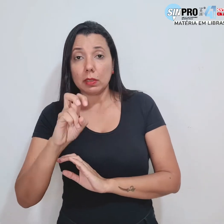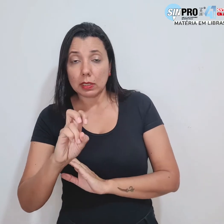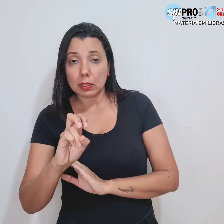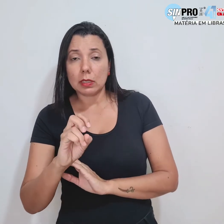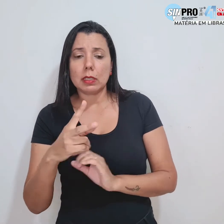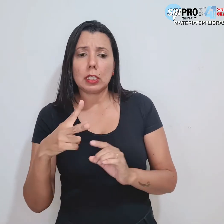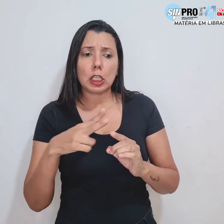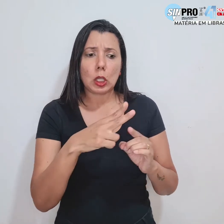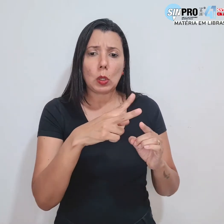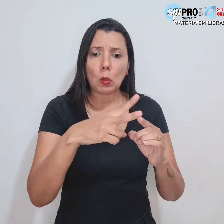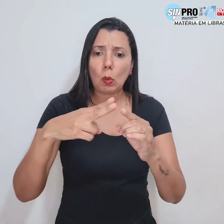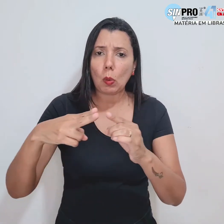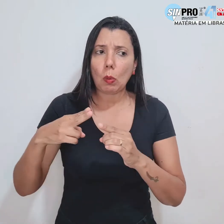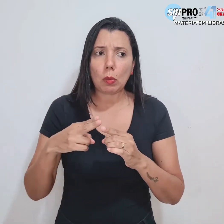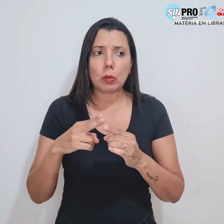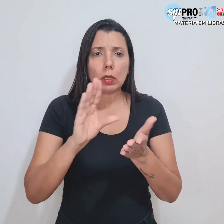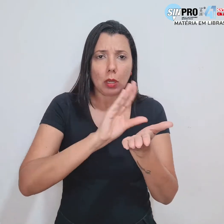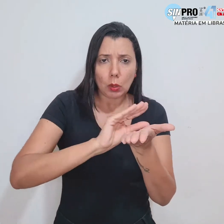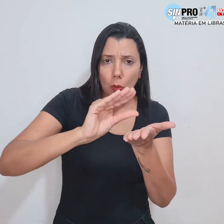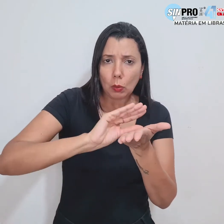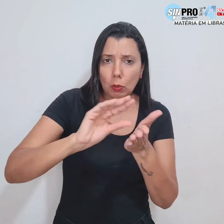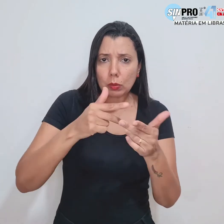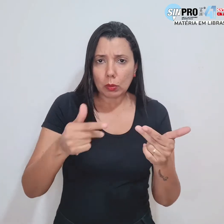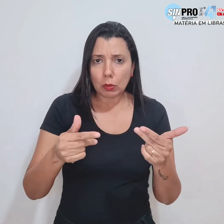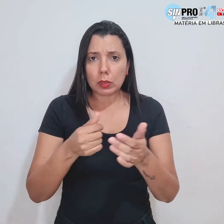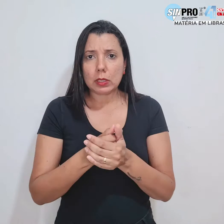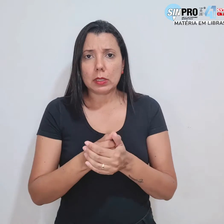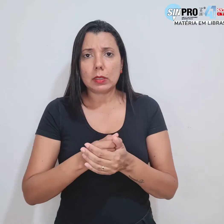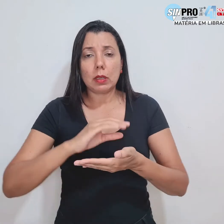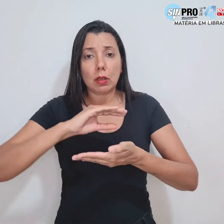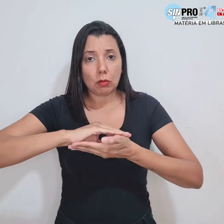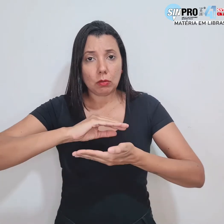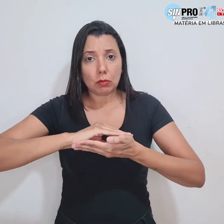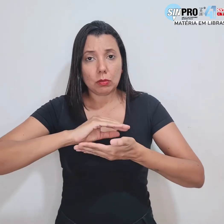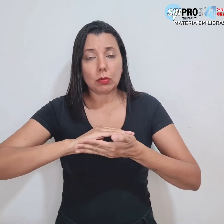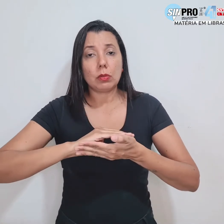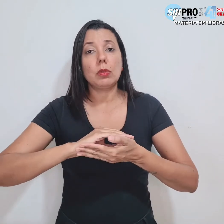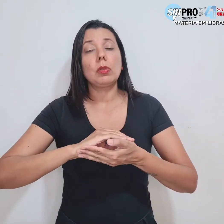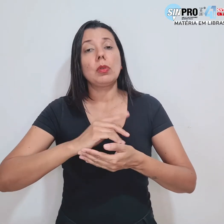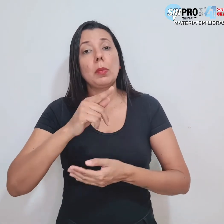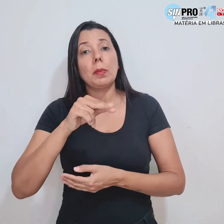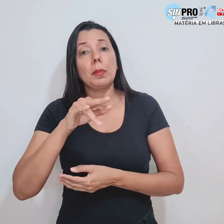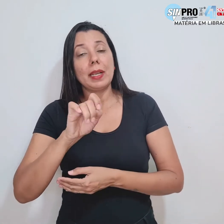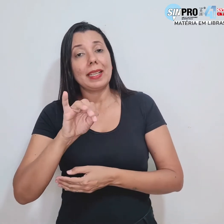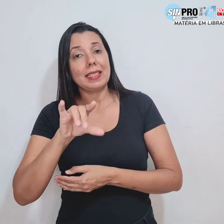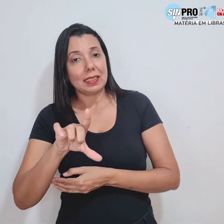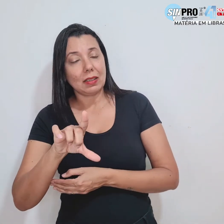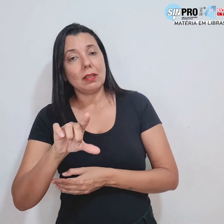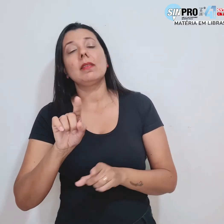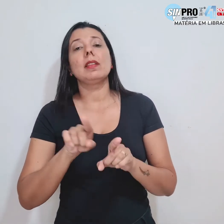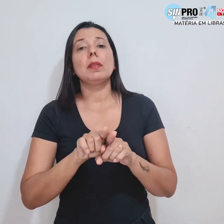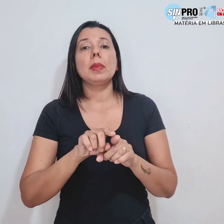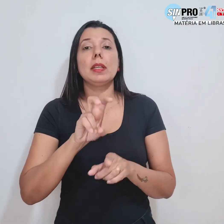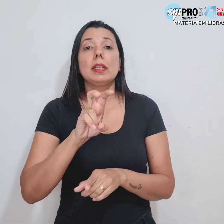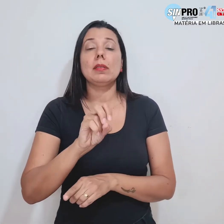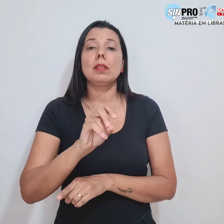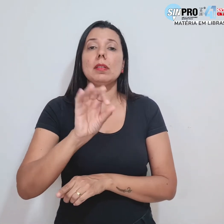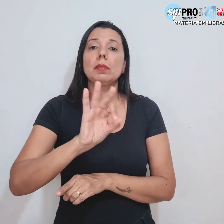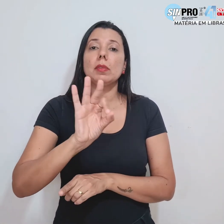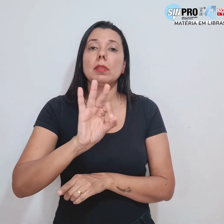2015, que corta pela metade os recursos destinados ao Fundo Social do Pré-Sal. Pela lei vigente, 50%